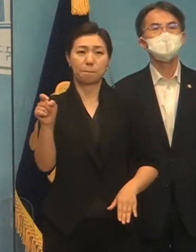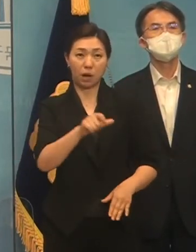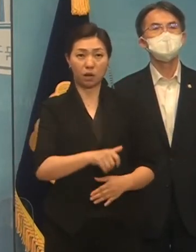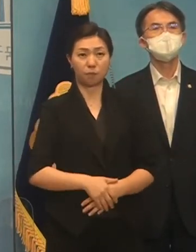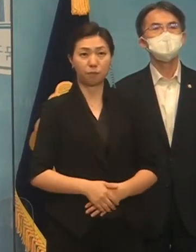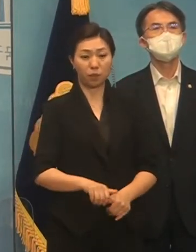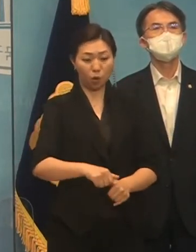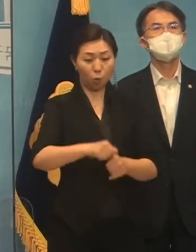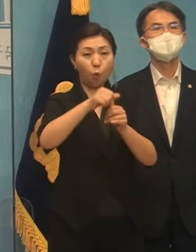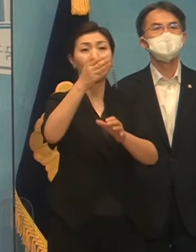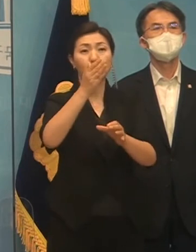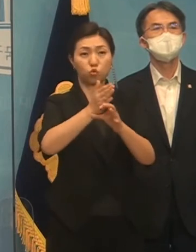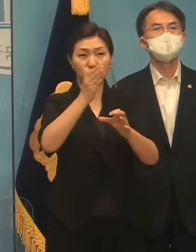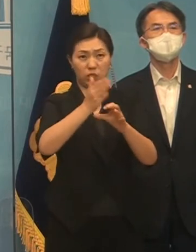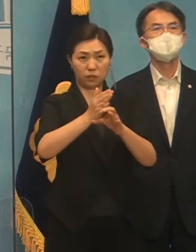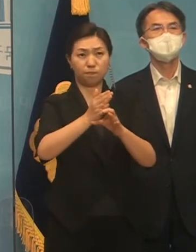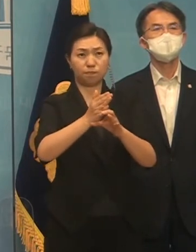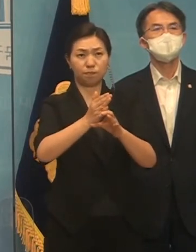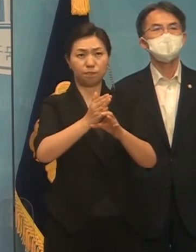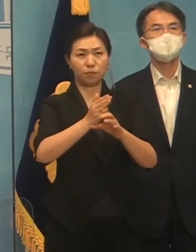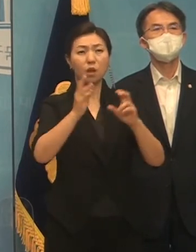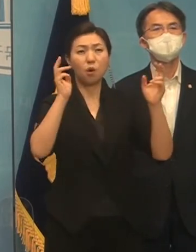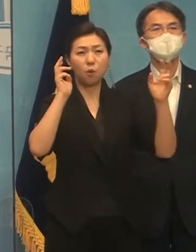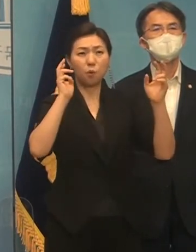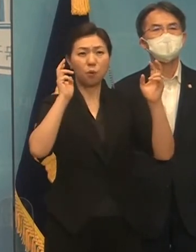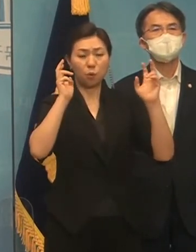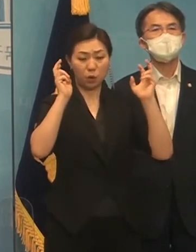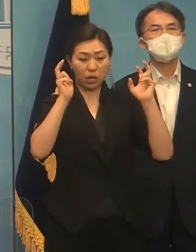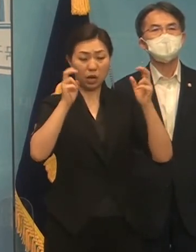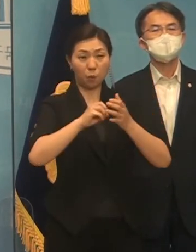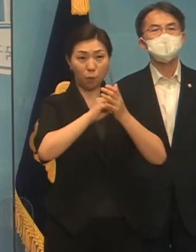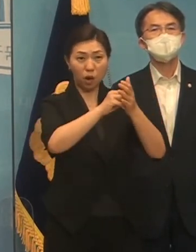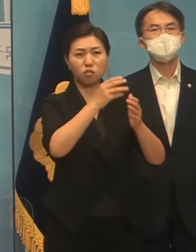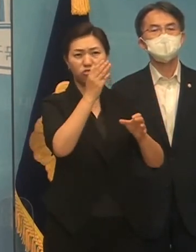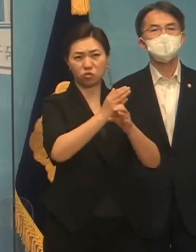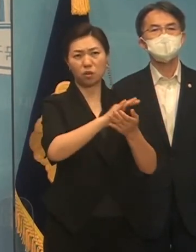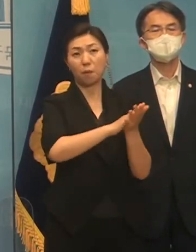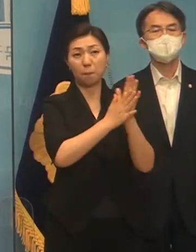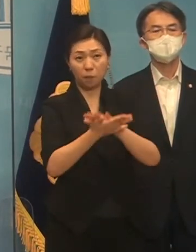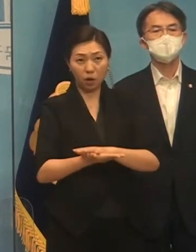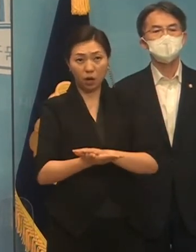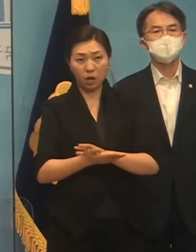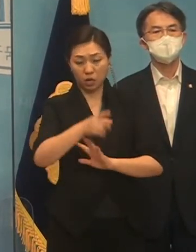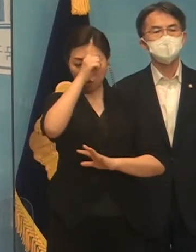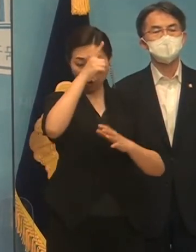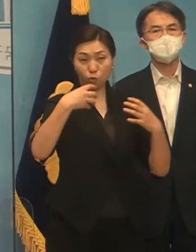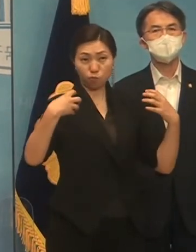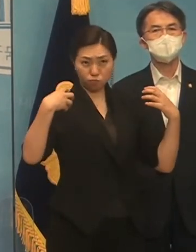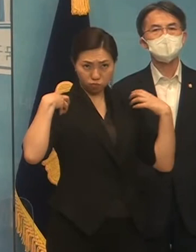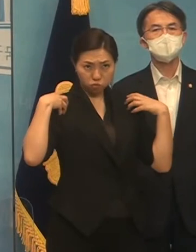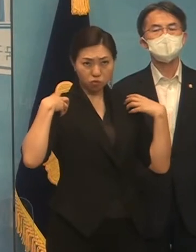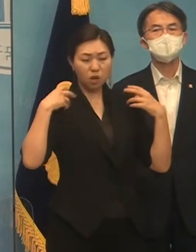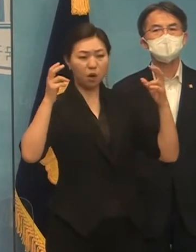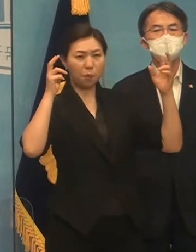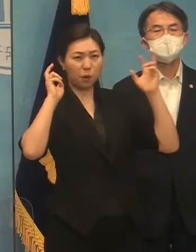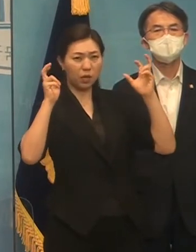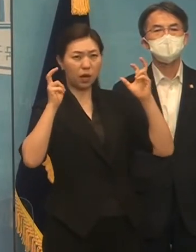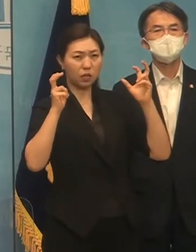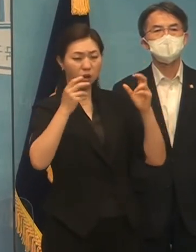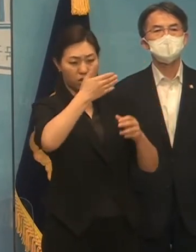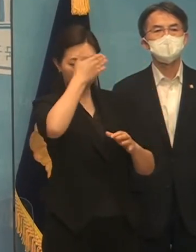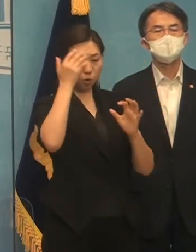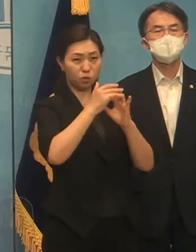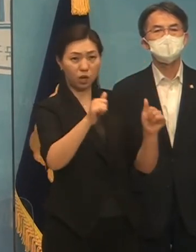중심 국가로 변모해야 합니다. 청년들 취직을 정부, 기업이 함께 책임져야 합니다. 저는